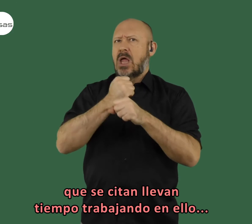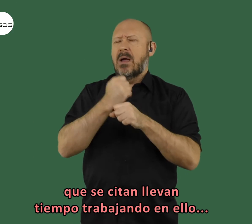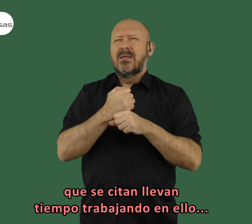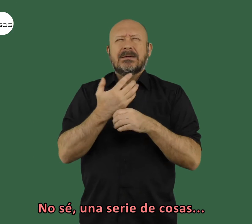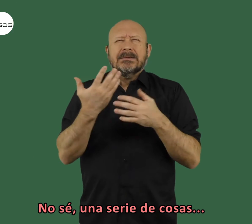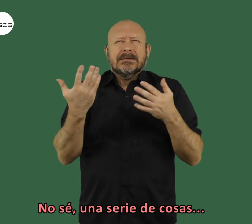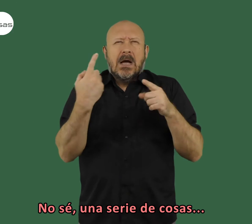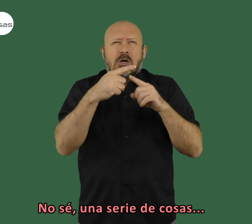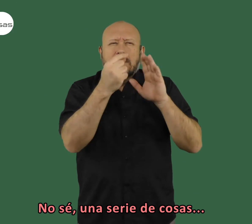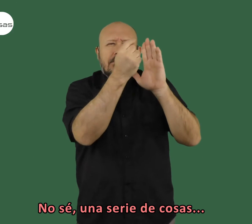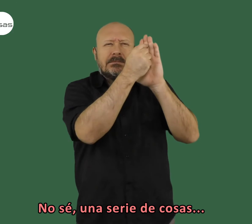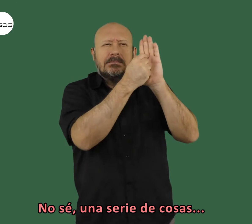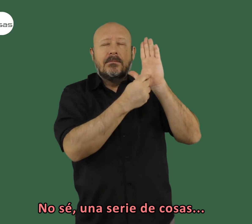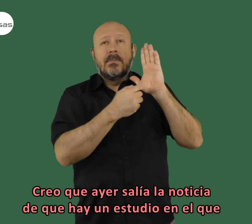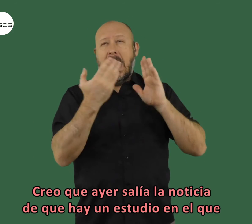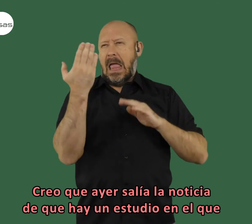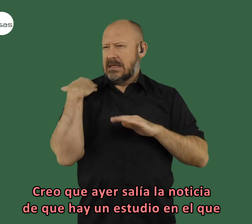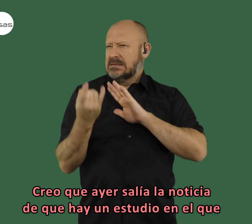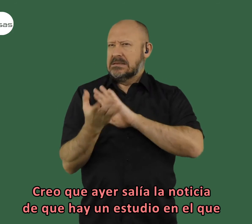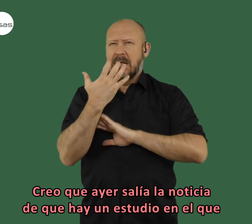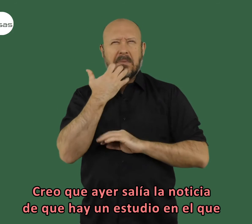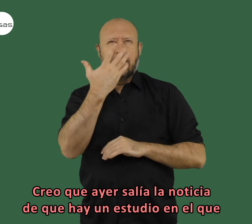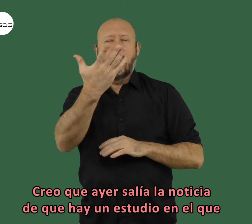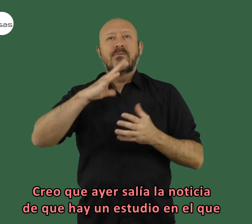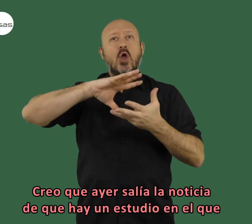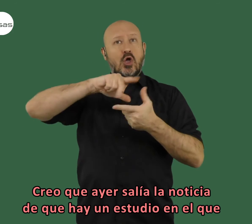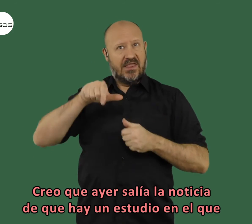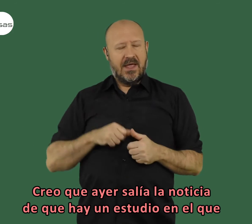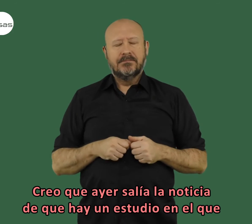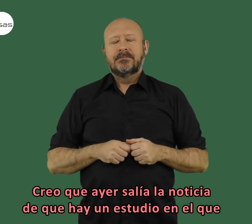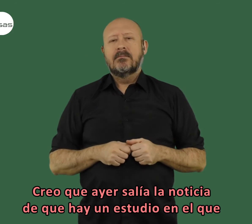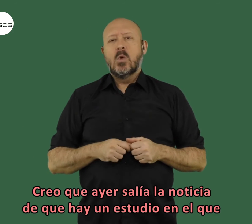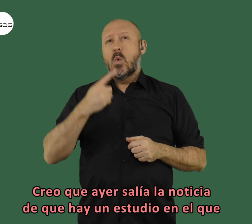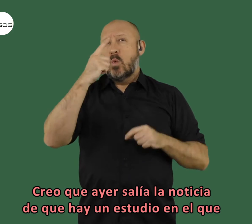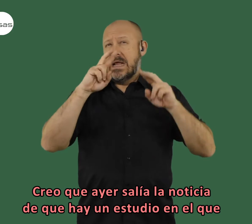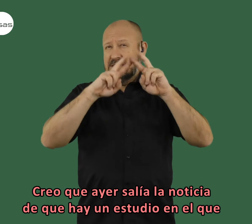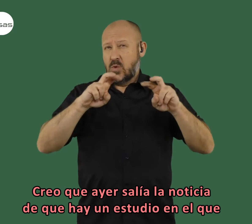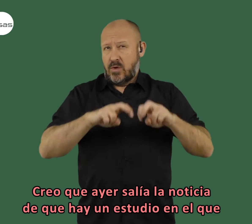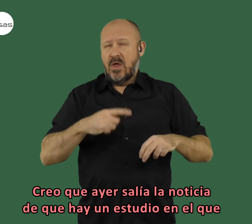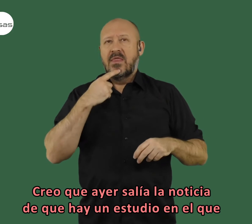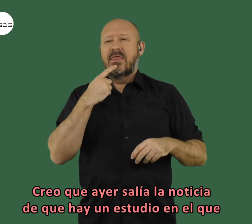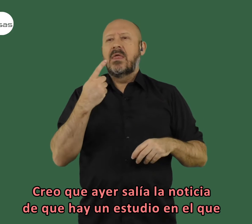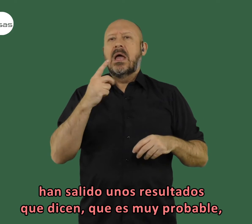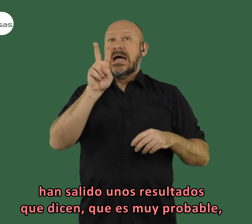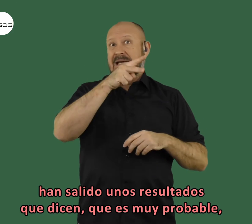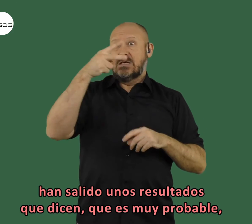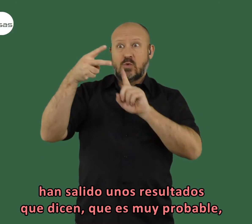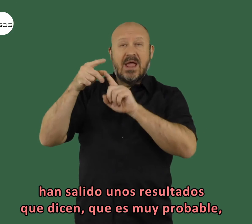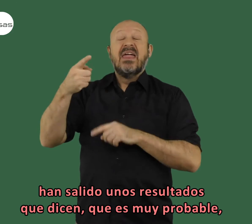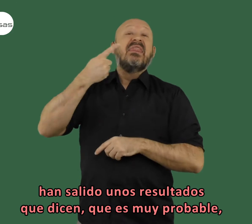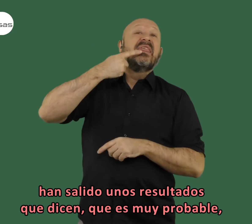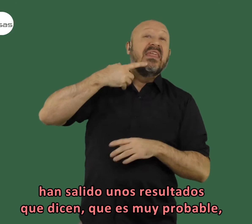tiempo trabajando en ello, no sé, una serie de cosas. Creo que ayer salía la noticia de que hay un estudio en el que han salido